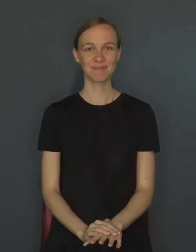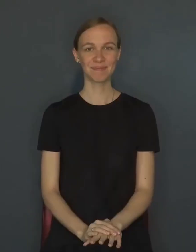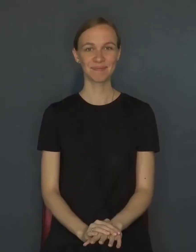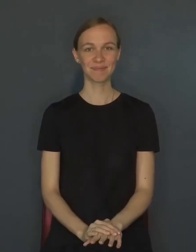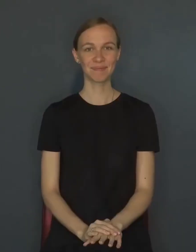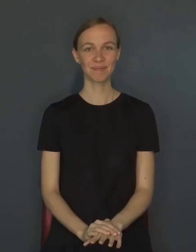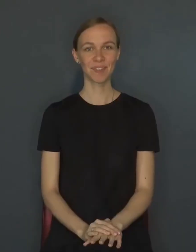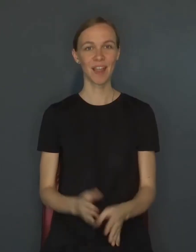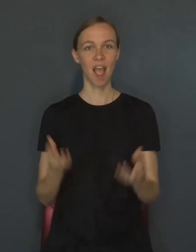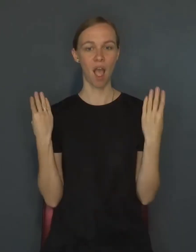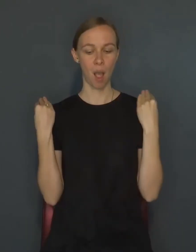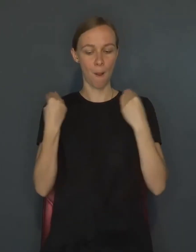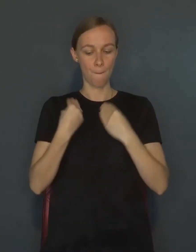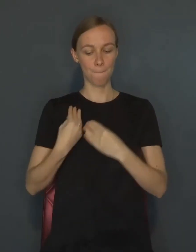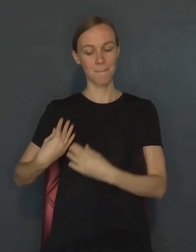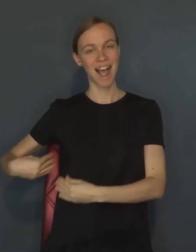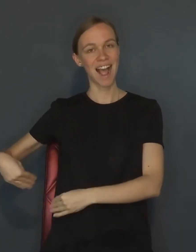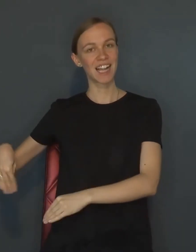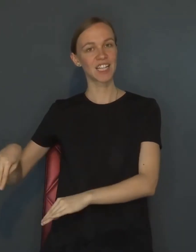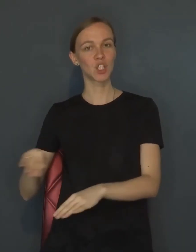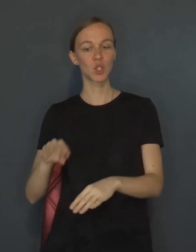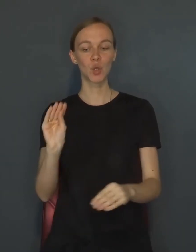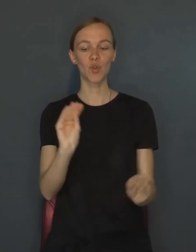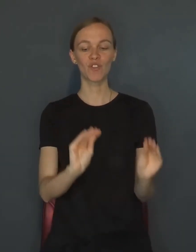Мантію вінчає шляхетська корона.